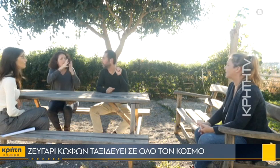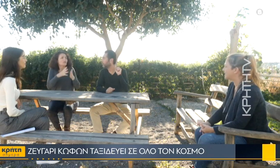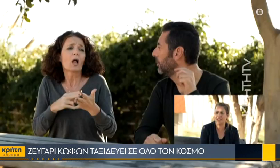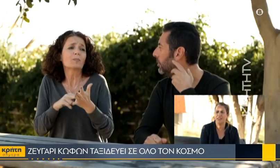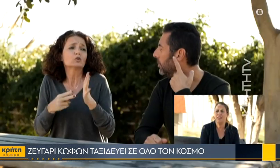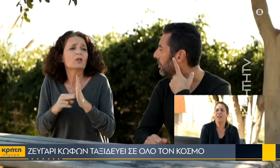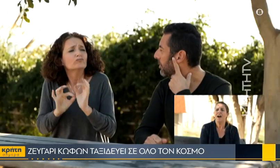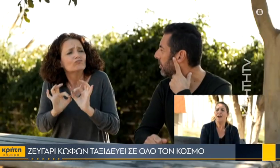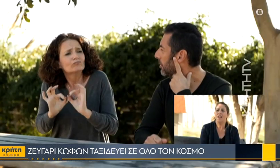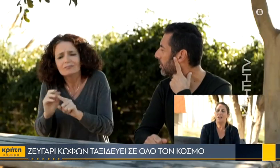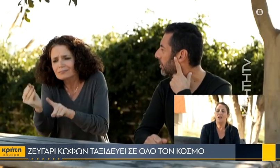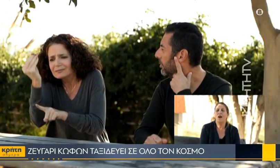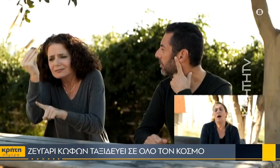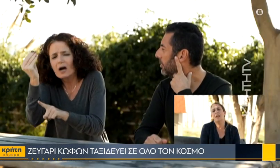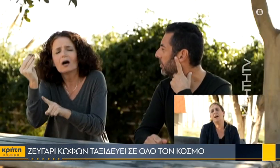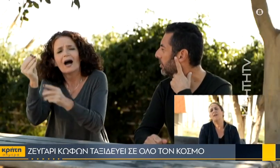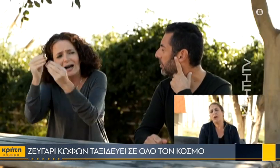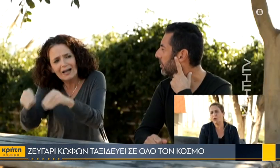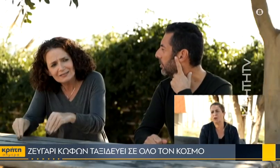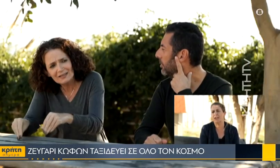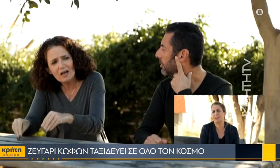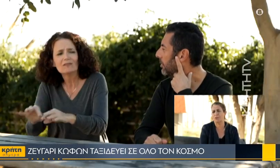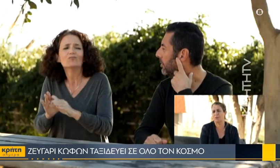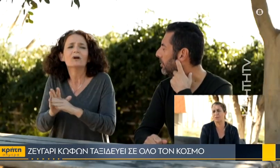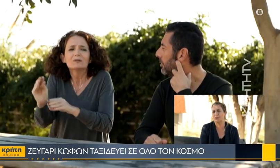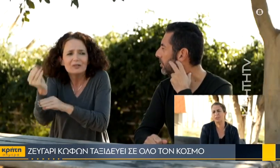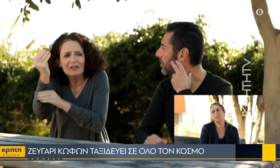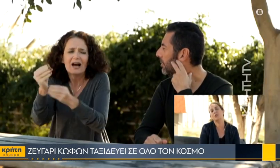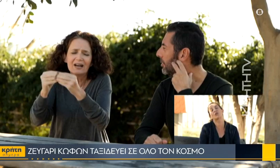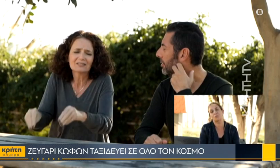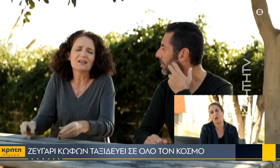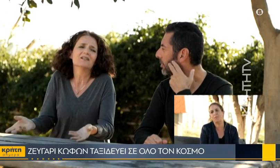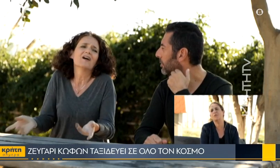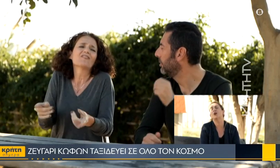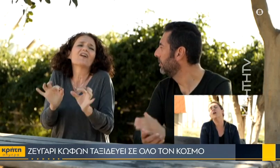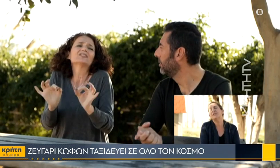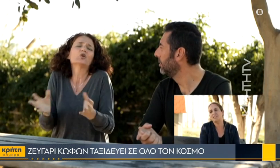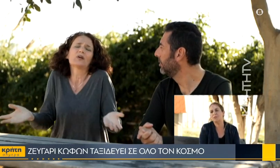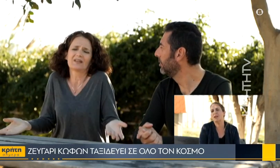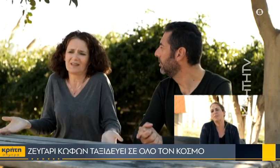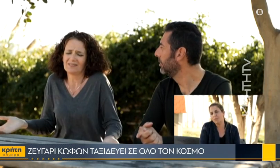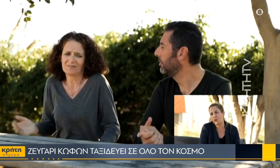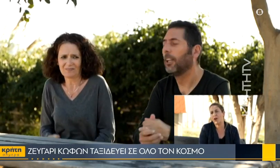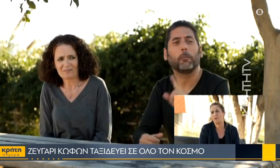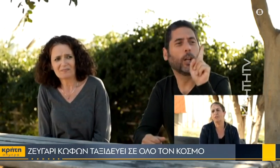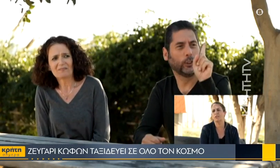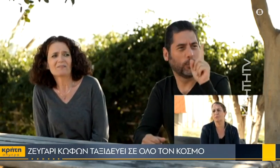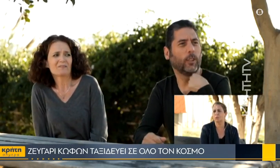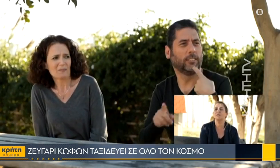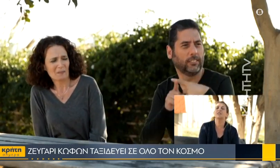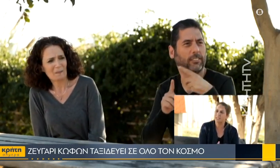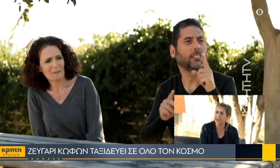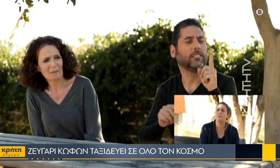συμβούν σε ένα ταξίδι, αλλά όσο καλύτερα προετοιμασμένος είσαι και όσο πιο έμπειρος, σίγουρα πιο εύκολο